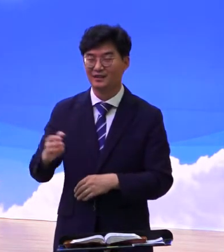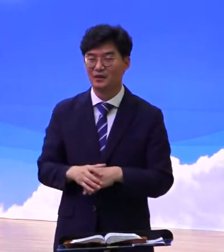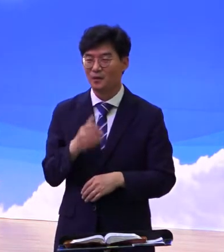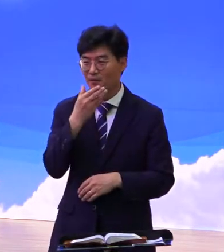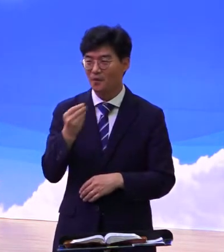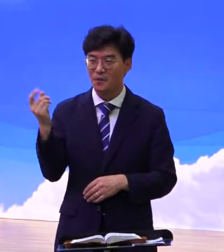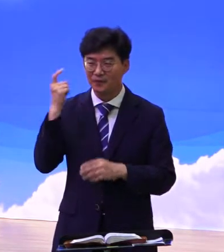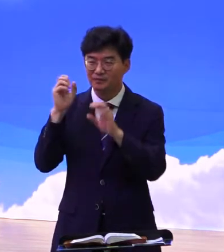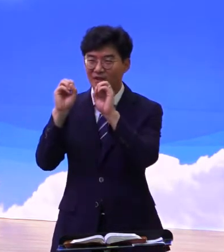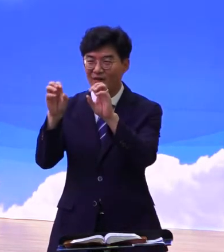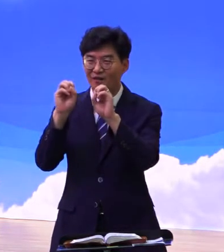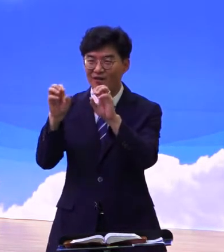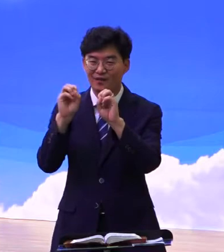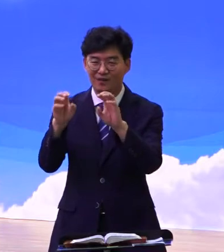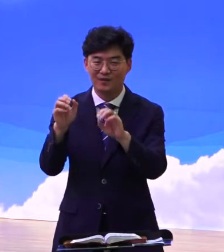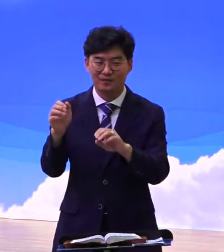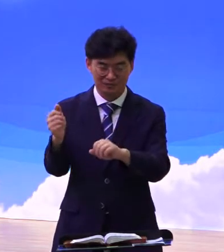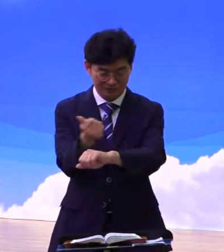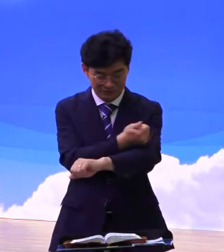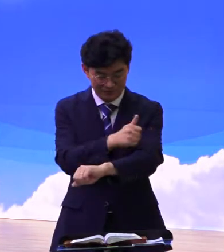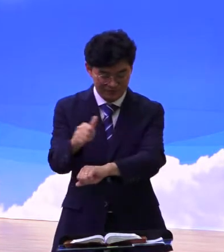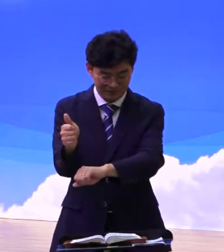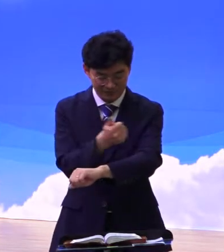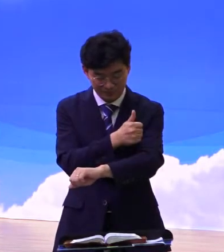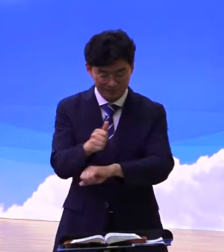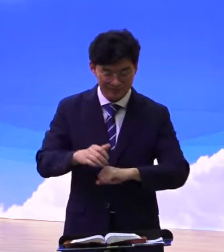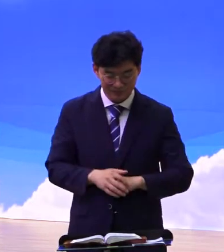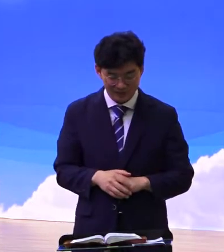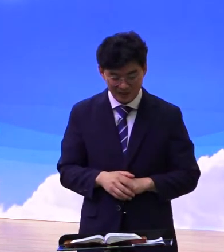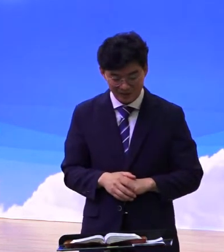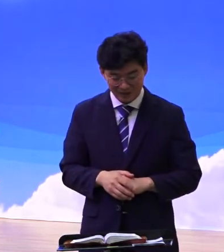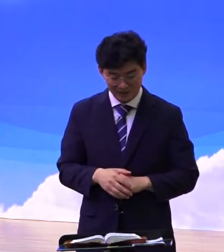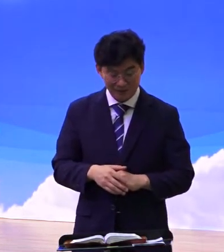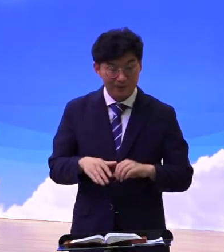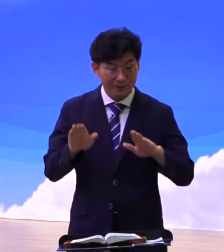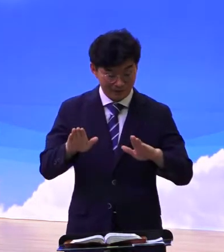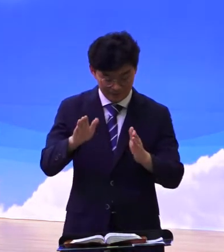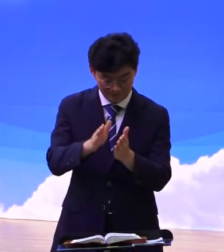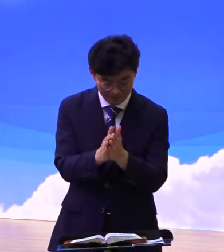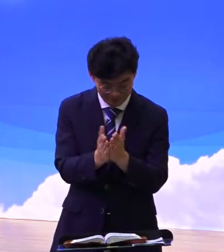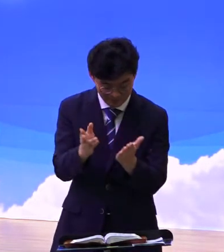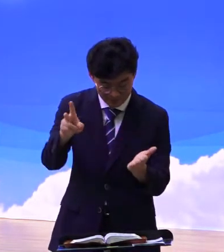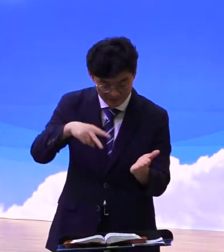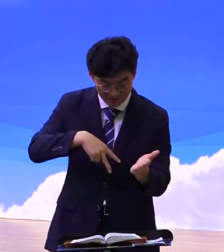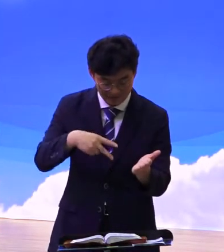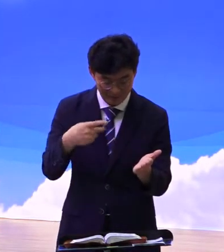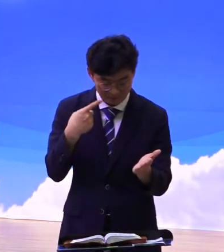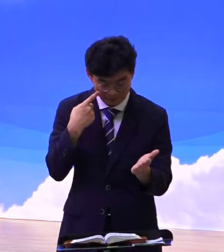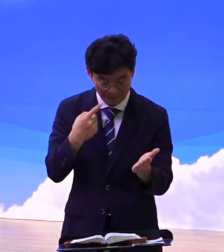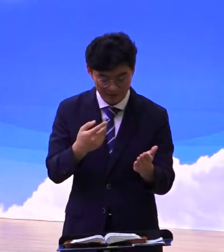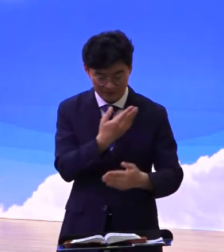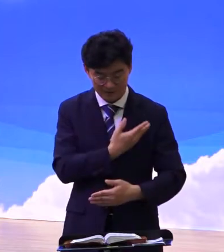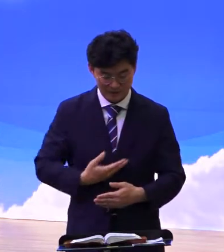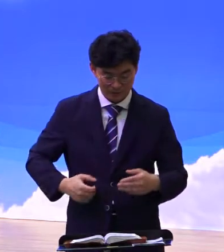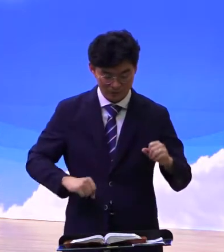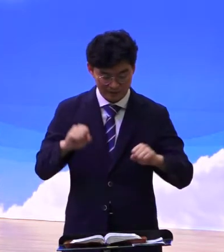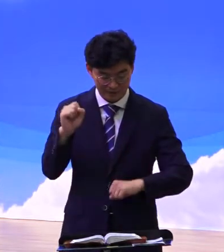전했습니다. 오늘 우리가 읽은 사도행전 17장 본문은 바울이 2차 전도 여행을